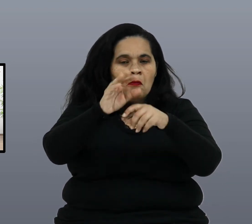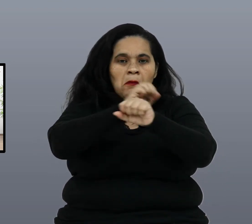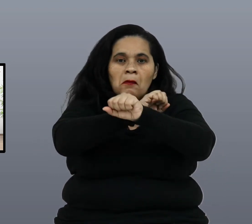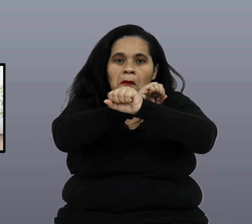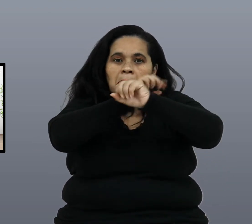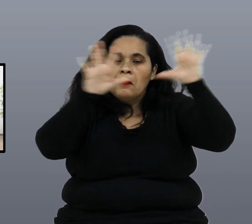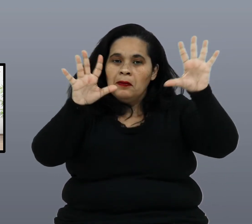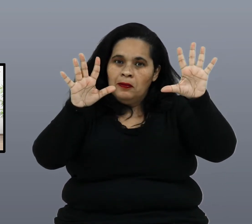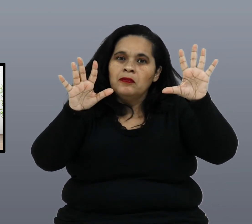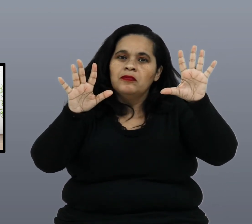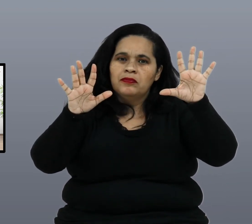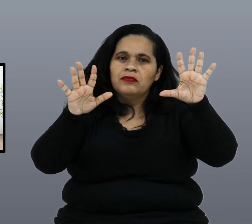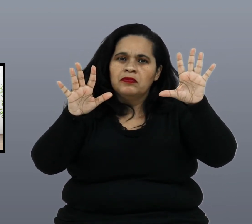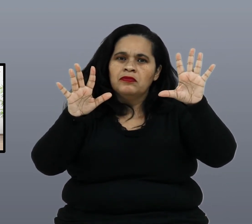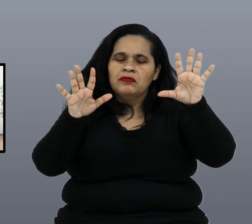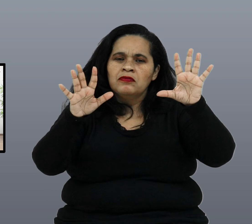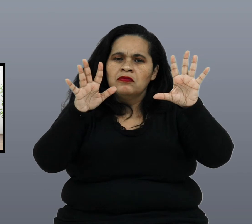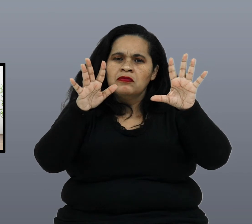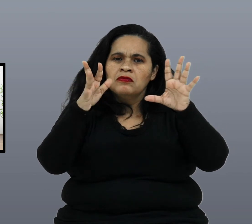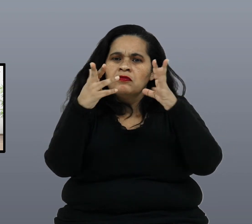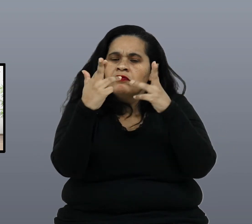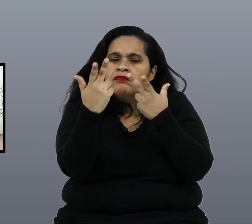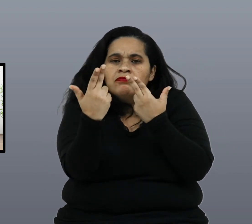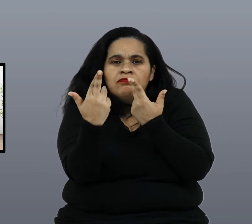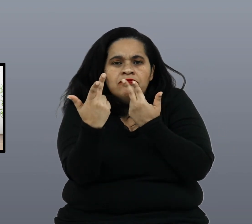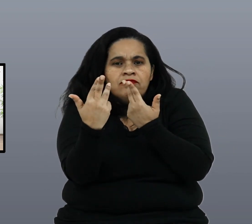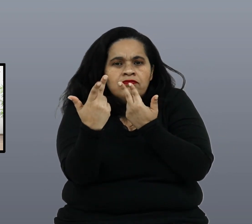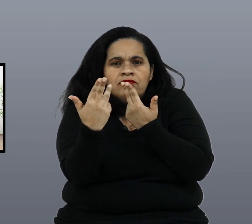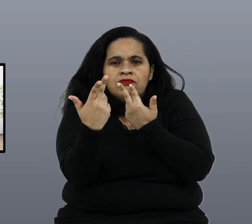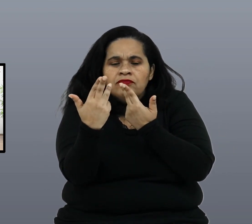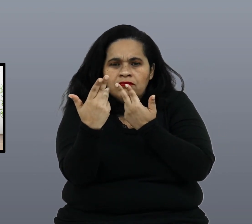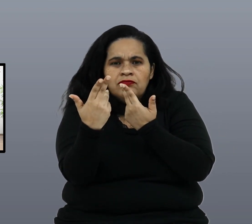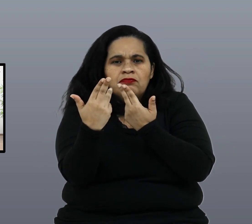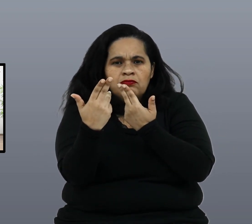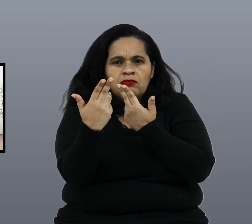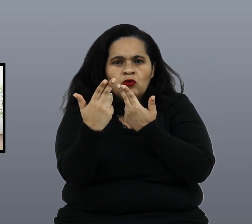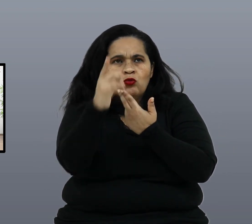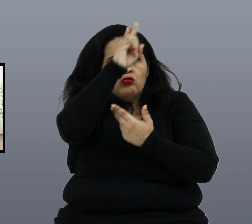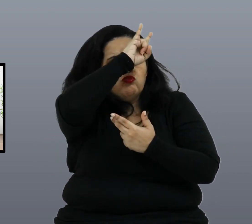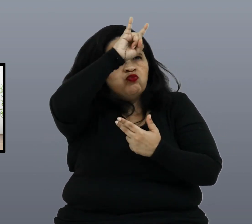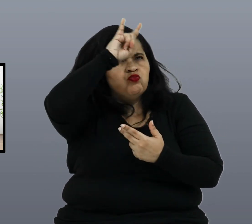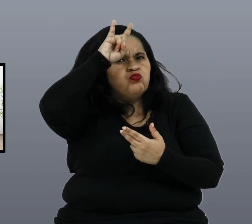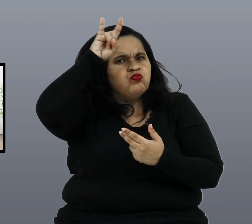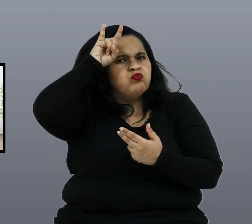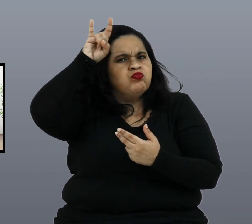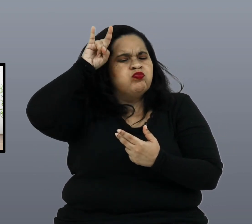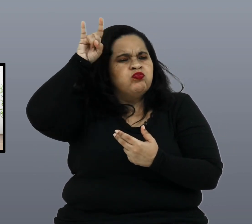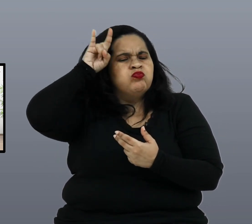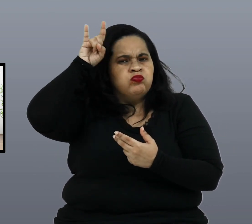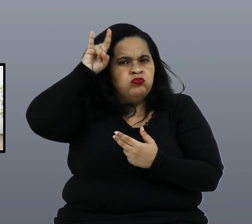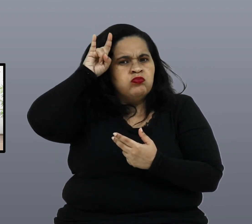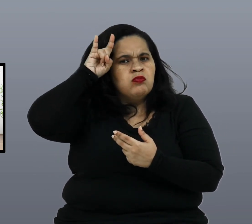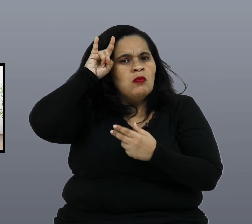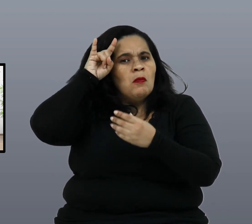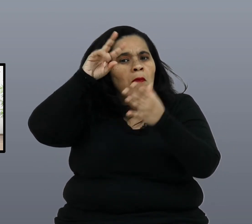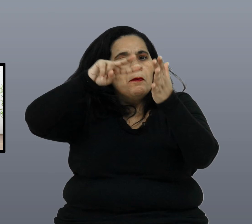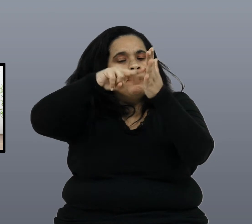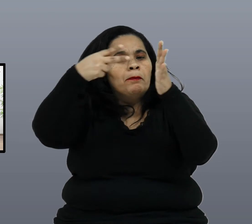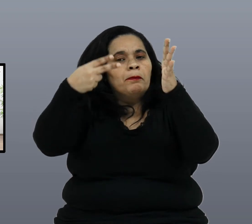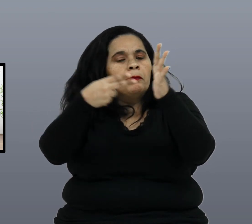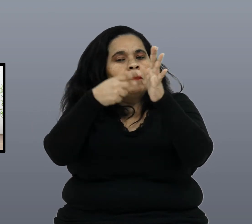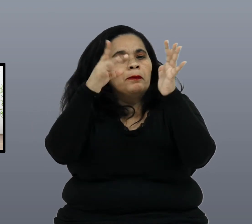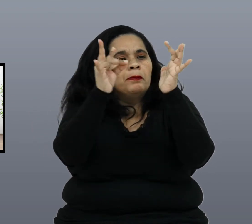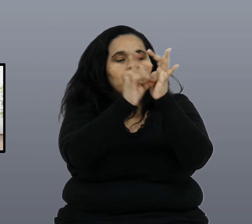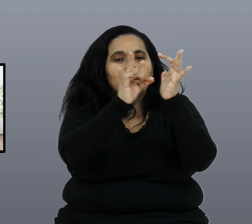mesmo ser, né? Que a ponta pequena, de fato, é essa besta encarnada depois aí, que é o anticristo, né?